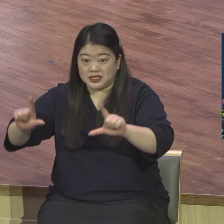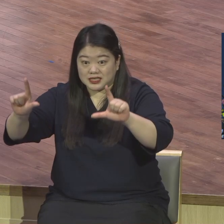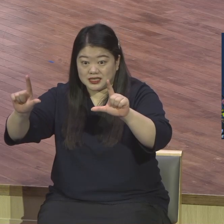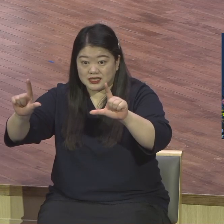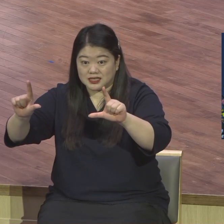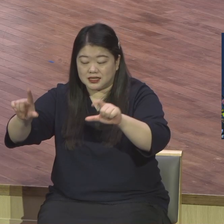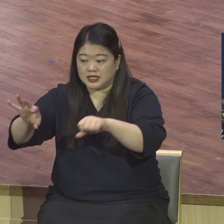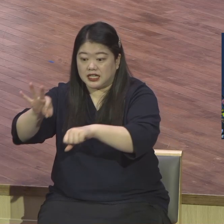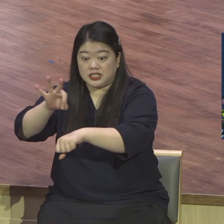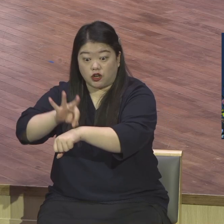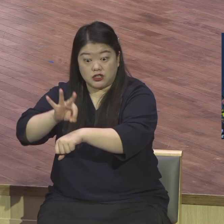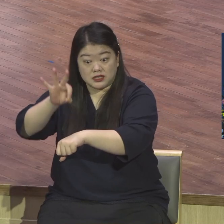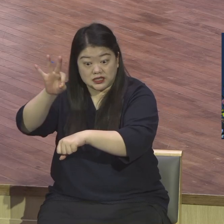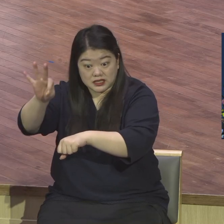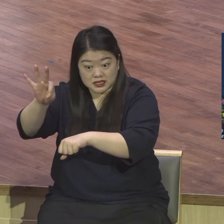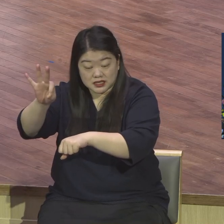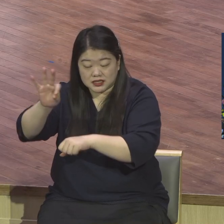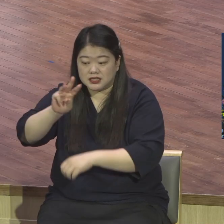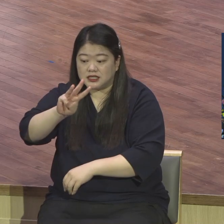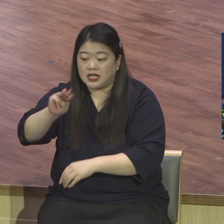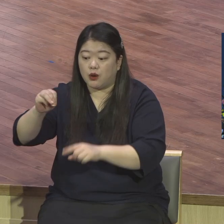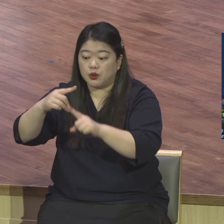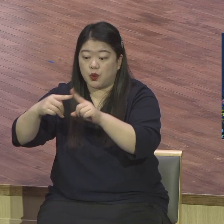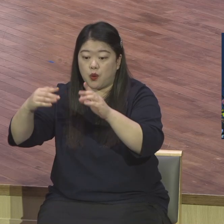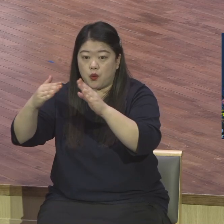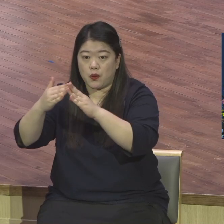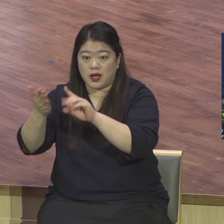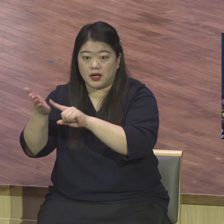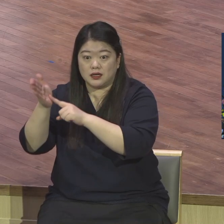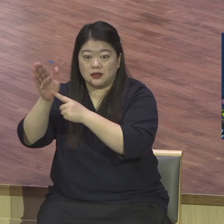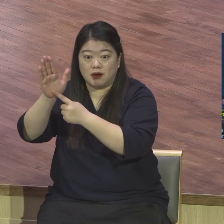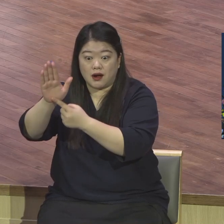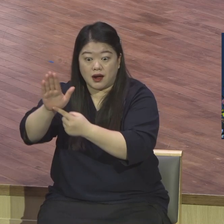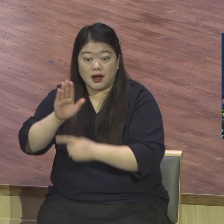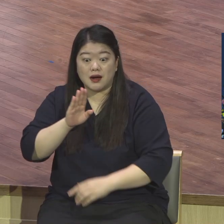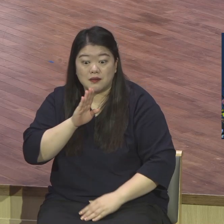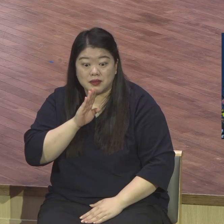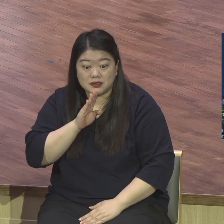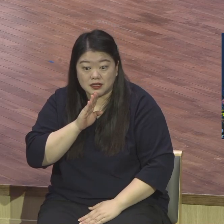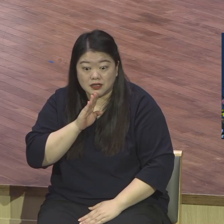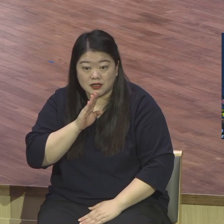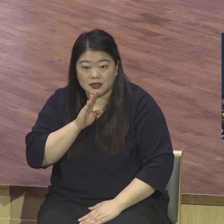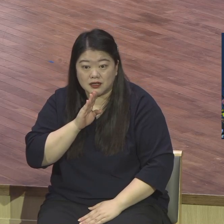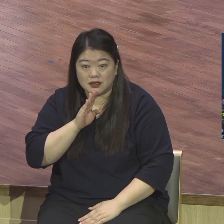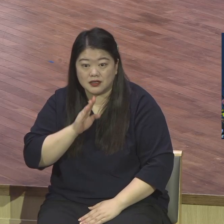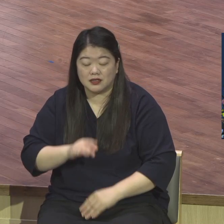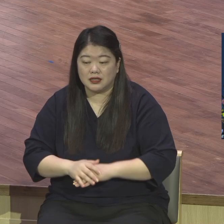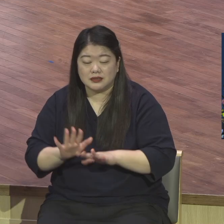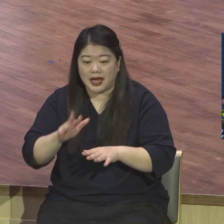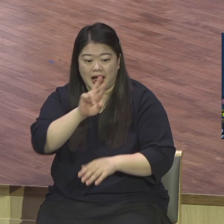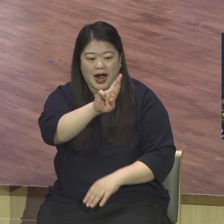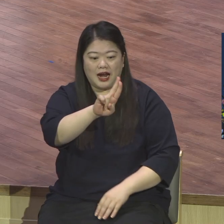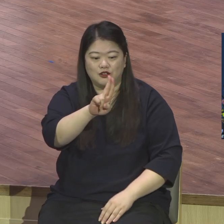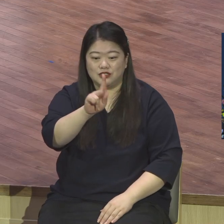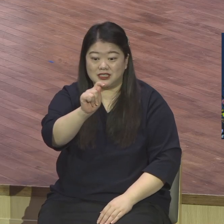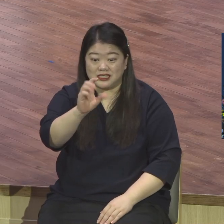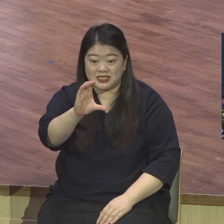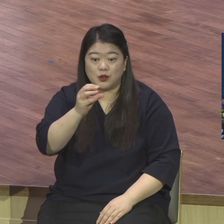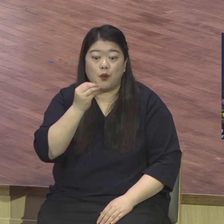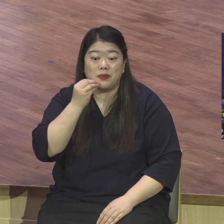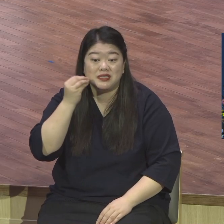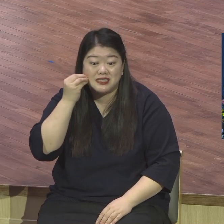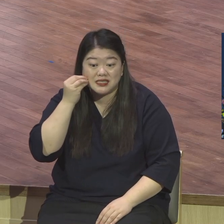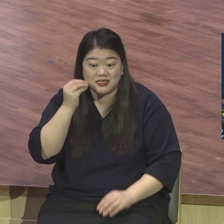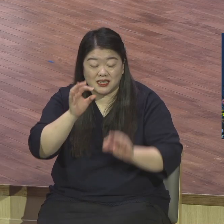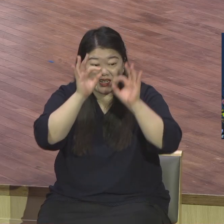예원교회가 싹 빠졌어요. 그 한 시간 동안 다른 찬양으로 띄운다고 정신없이 다 띄우더라고.